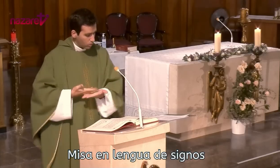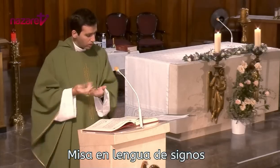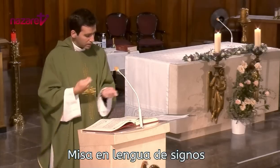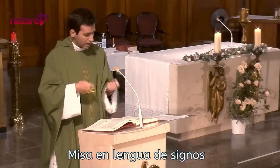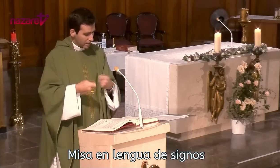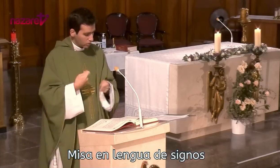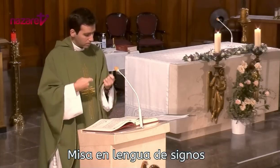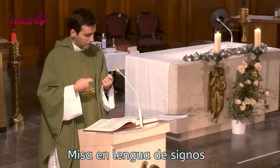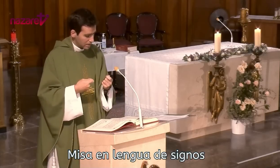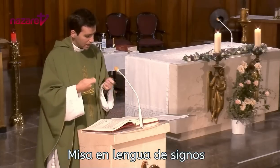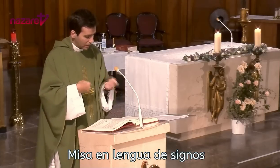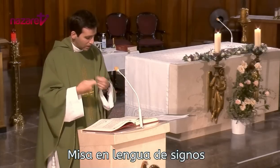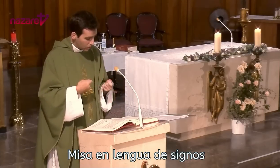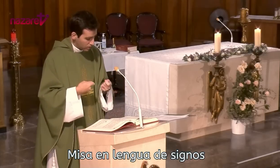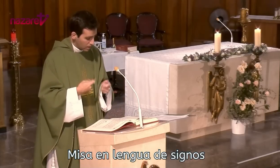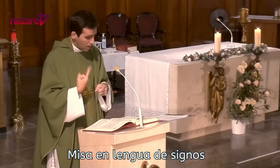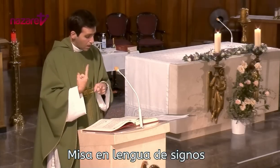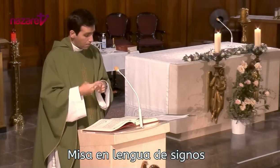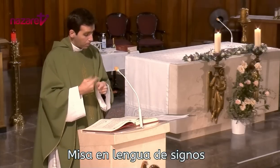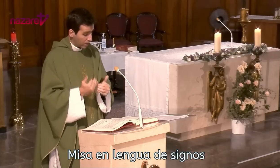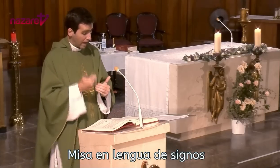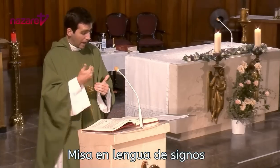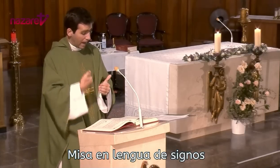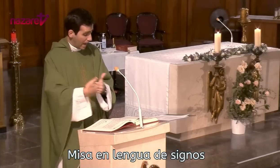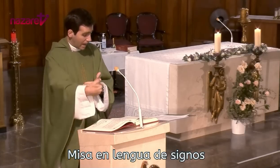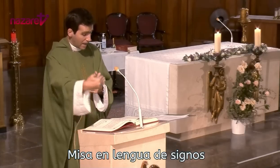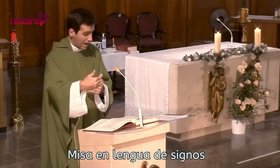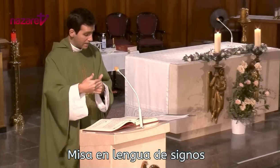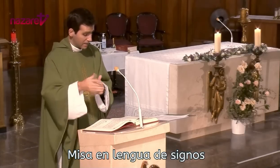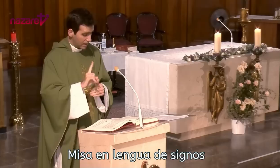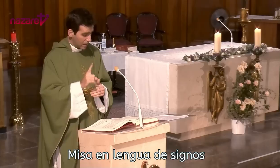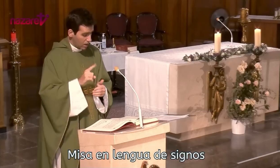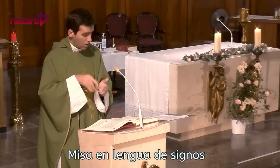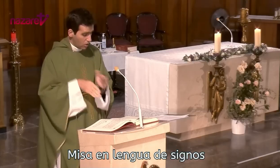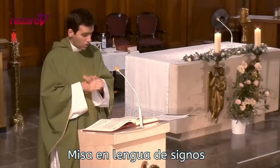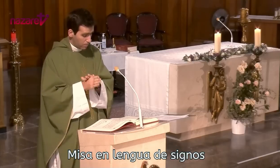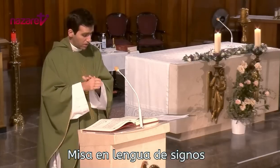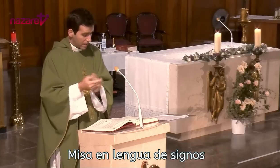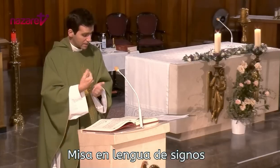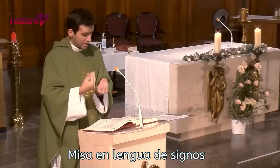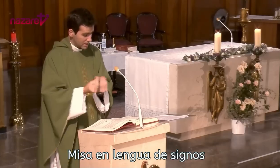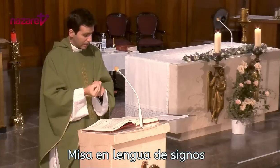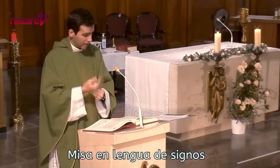cuenta de tu administración, porque en adelante no podrás seguir